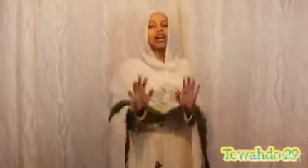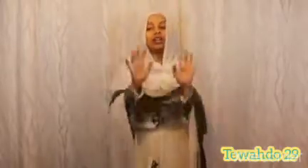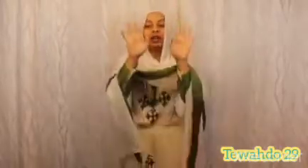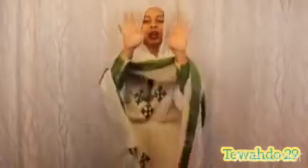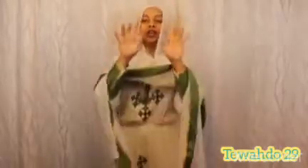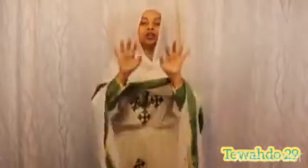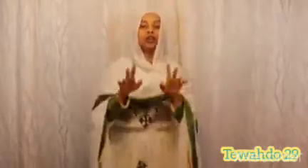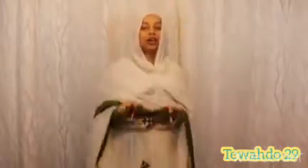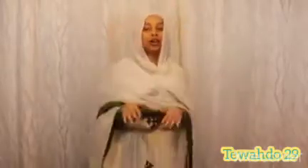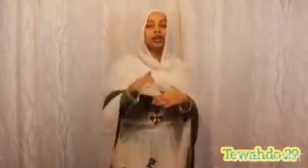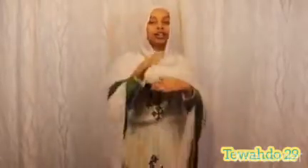በፈቃዱ ወርዶ